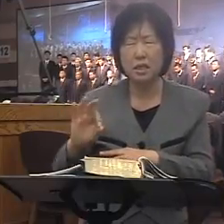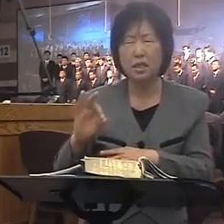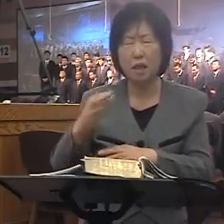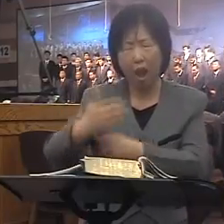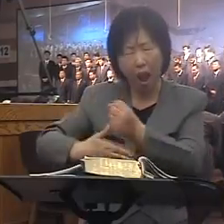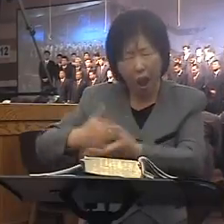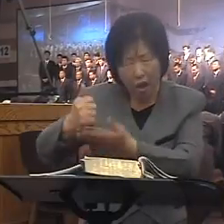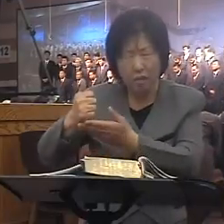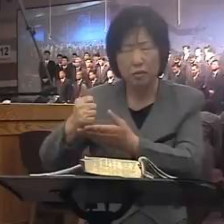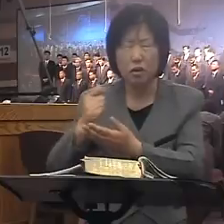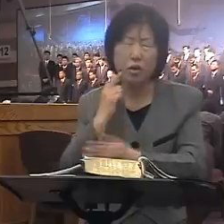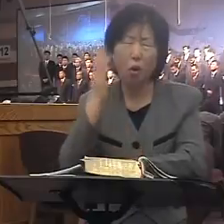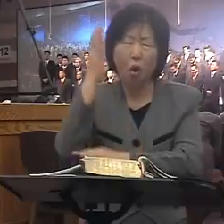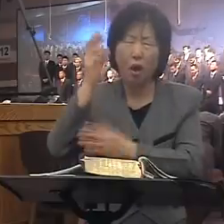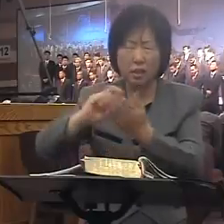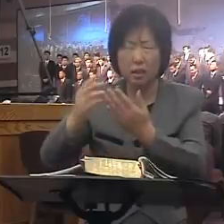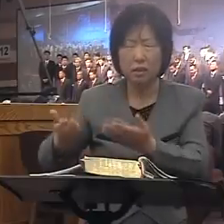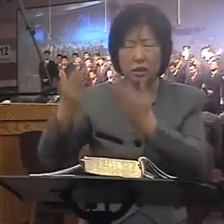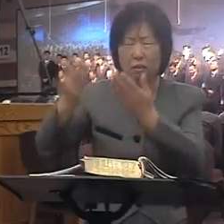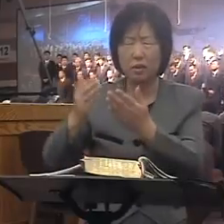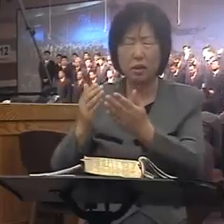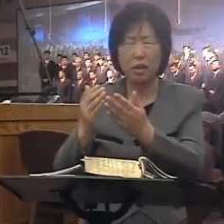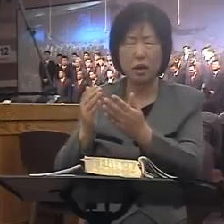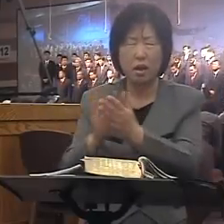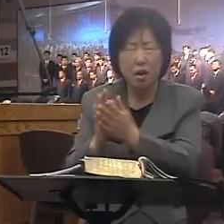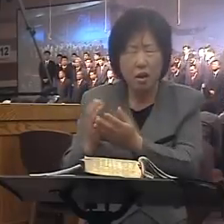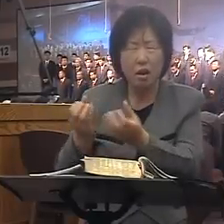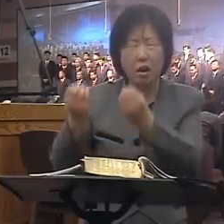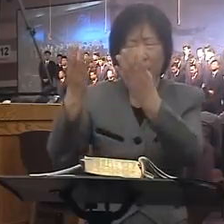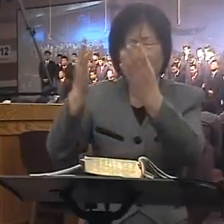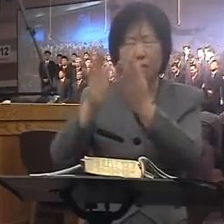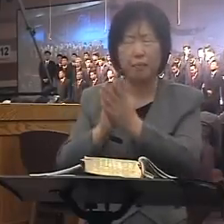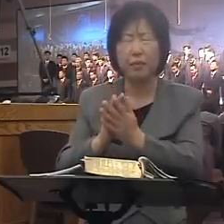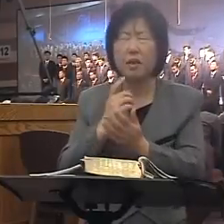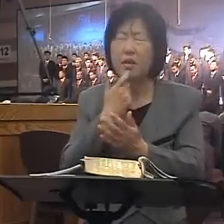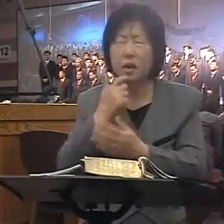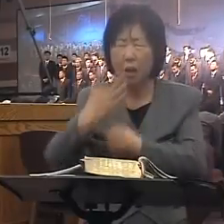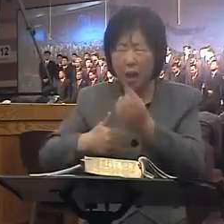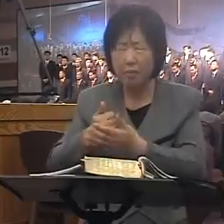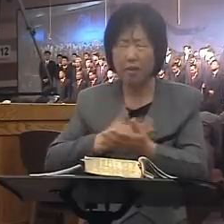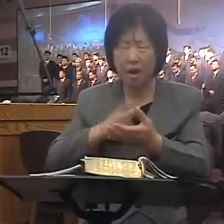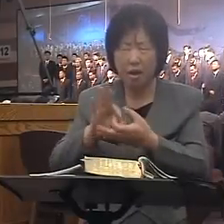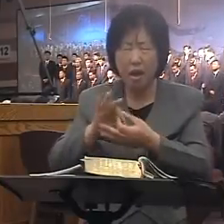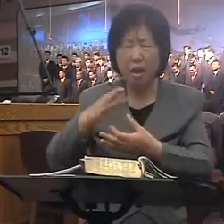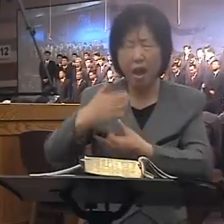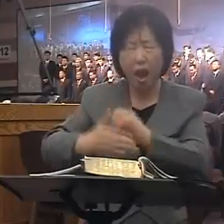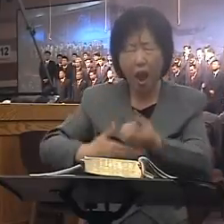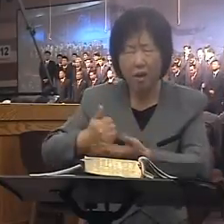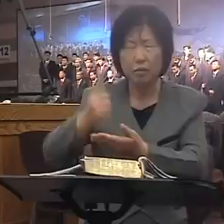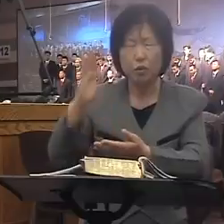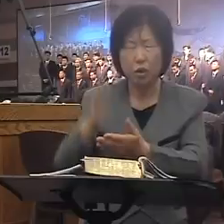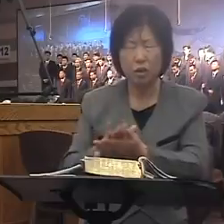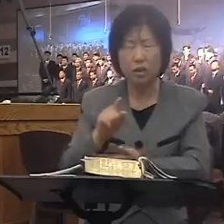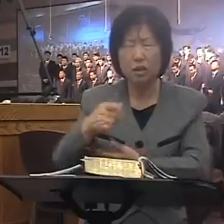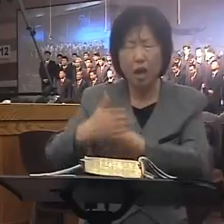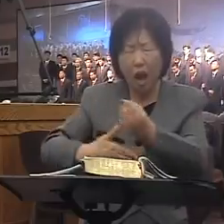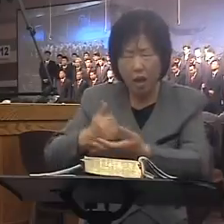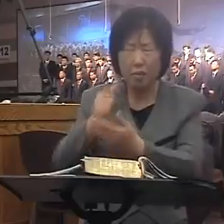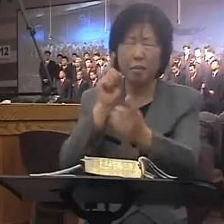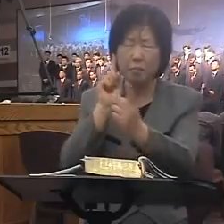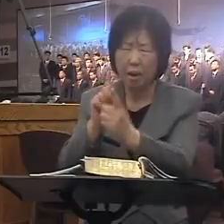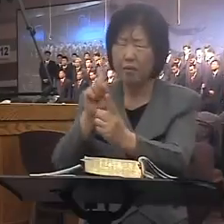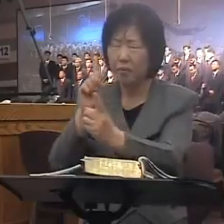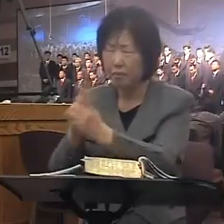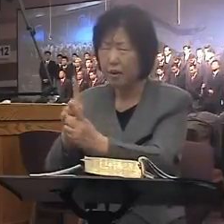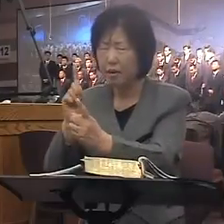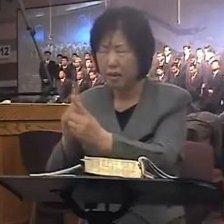올려드립니다. 할렐루야 감사드립니다. 야곱의 하나님이 나의 하나님이 되시오니 그 하나님을 오늘도 내가 만나 변화받는